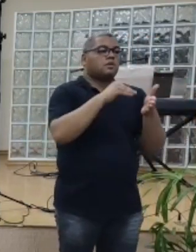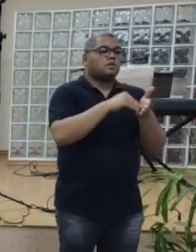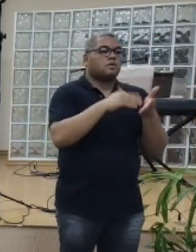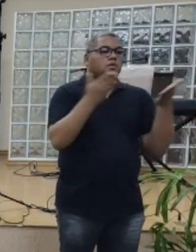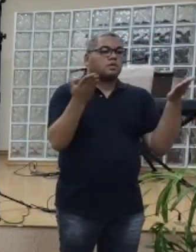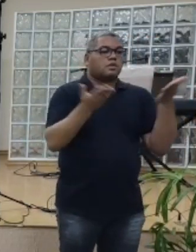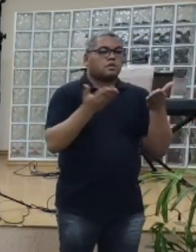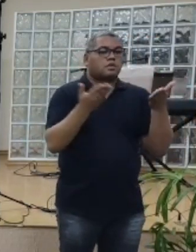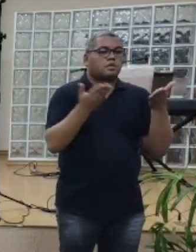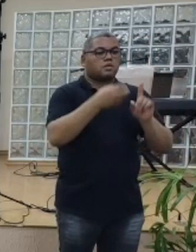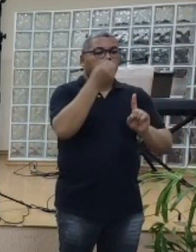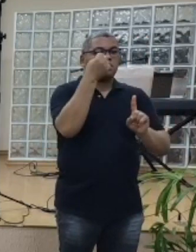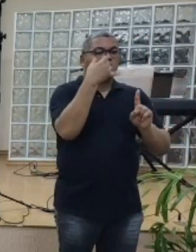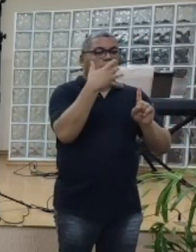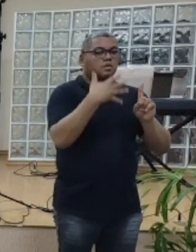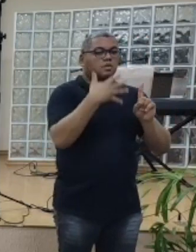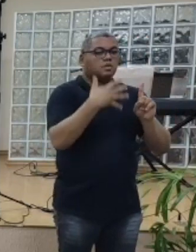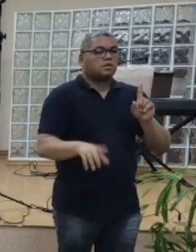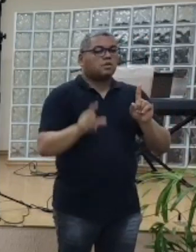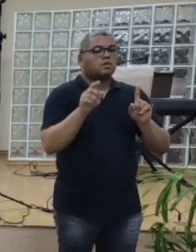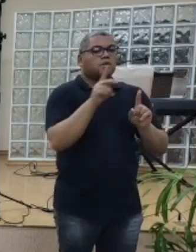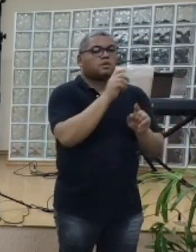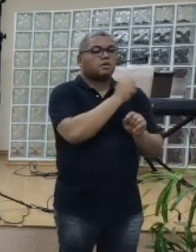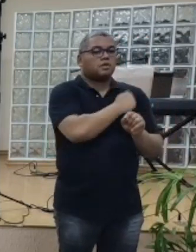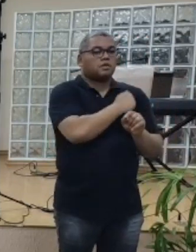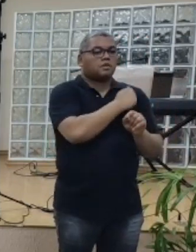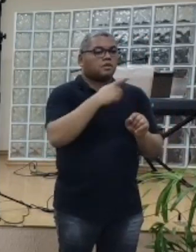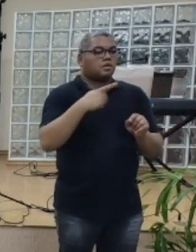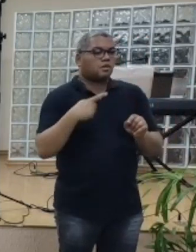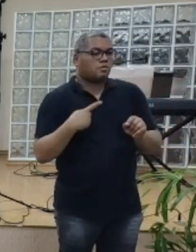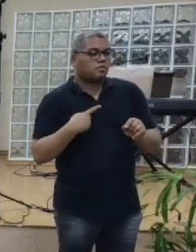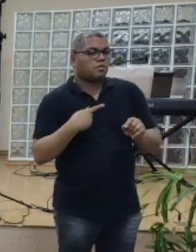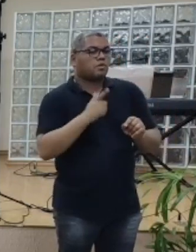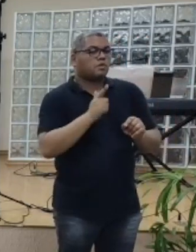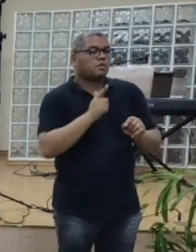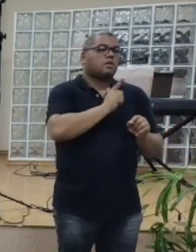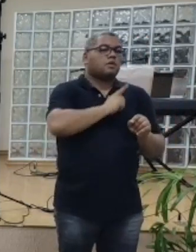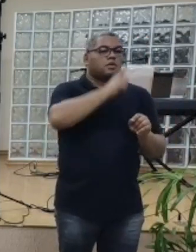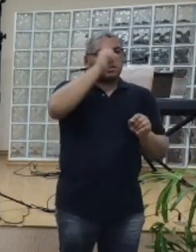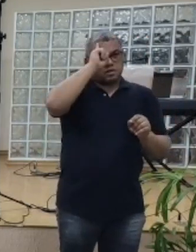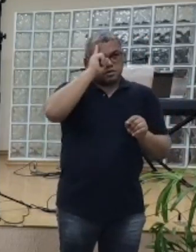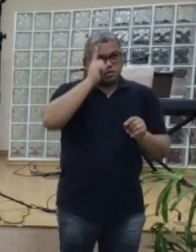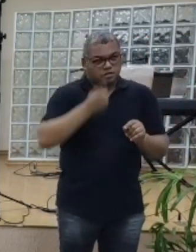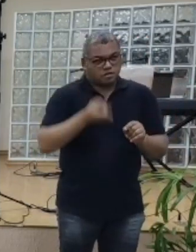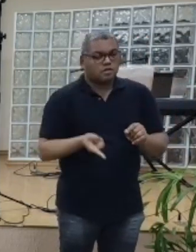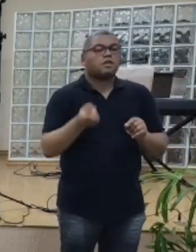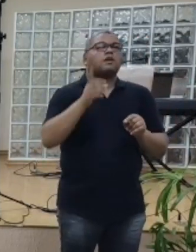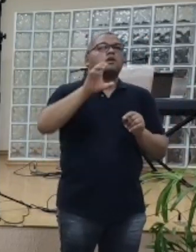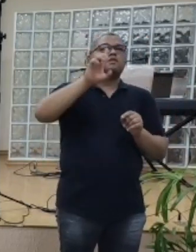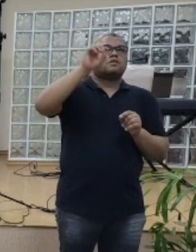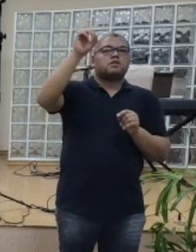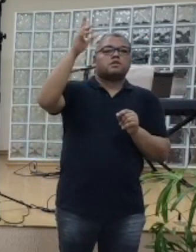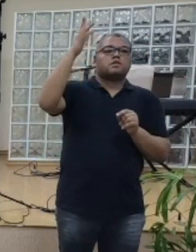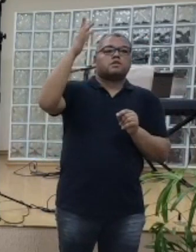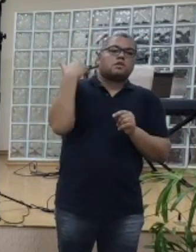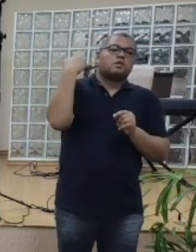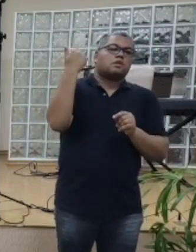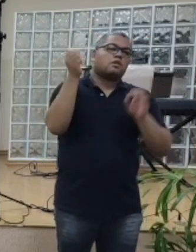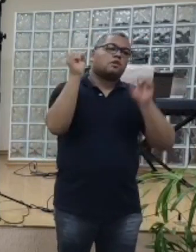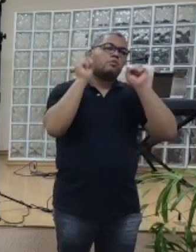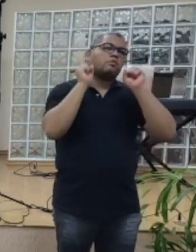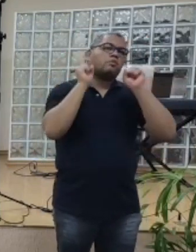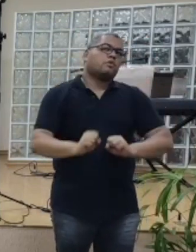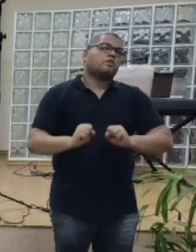descrevendo que ele era apóstolo, que ele tinha autoridade, que ele tinha um chamado de Deus, e poderia trazer